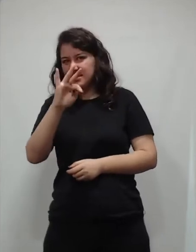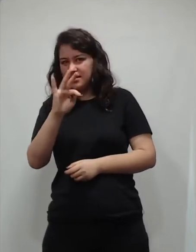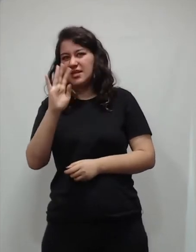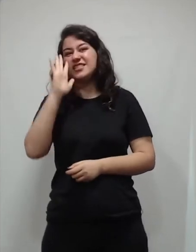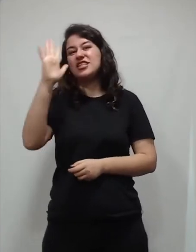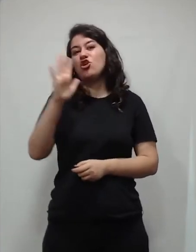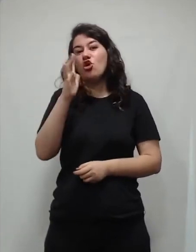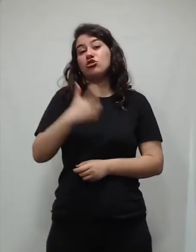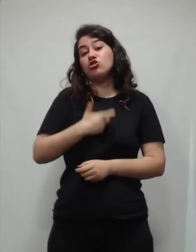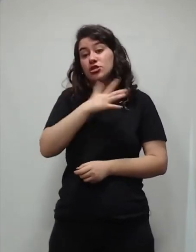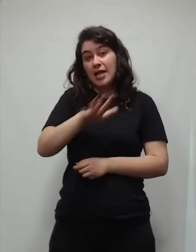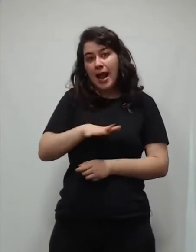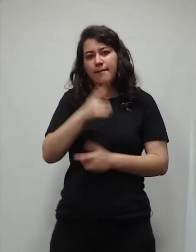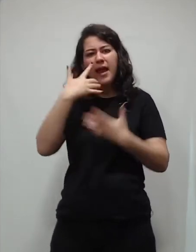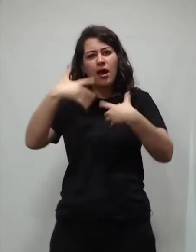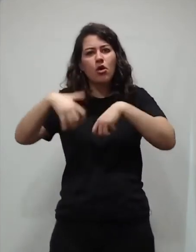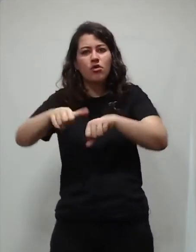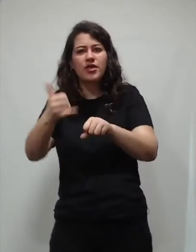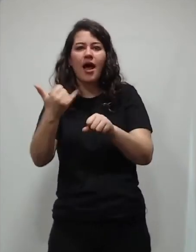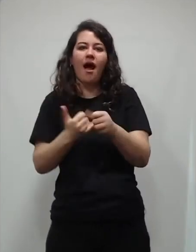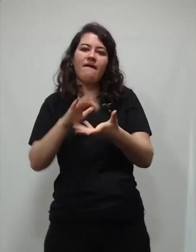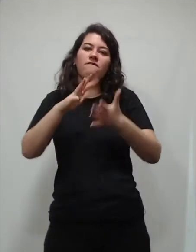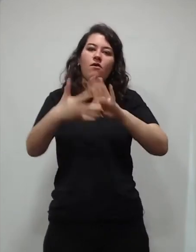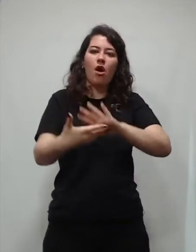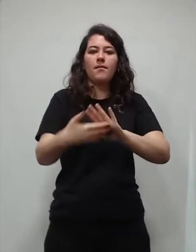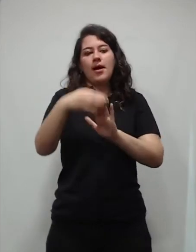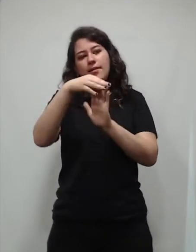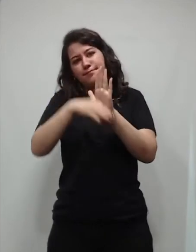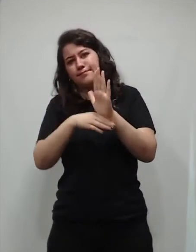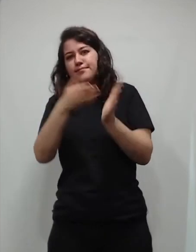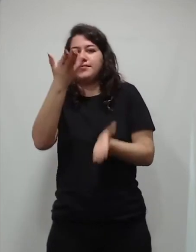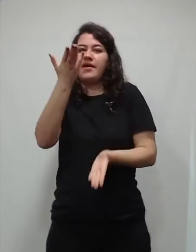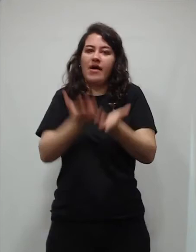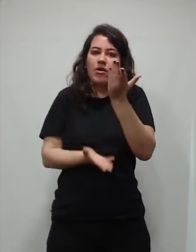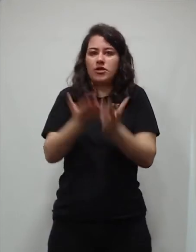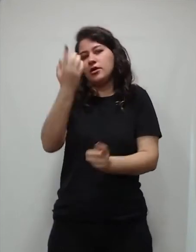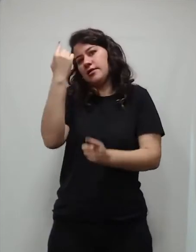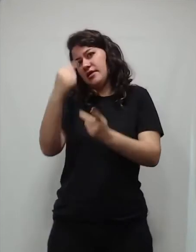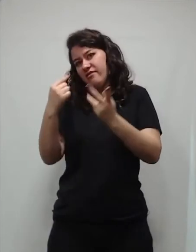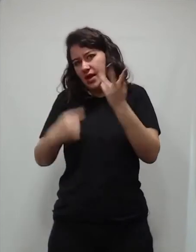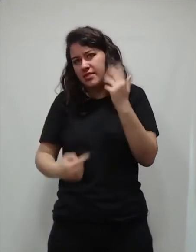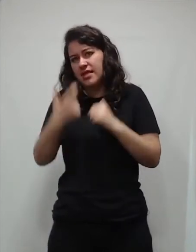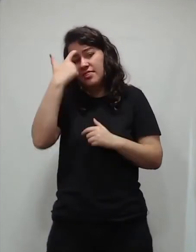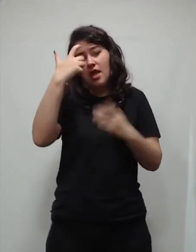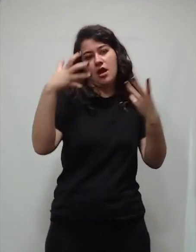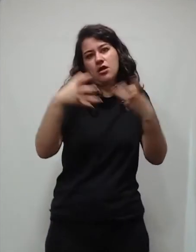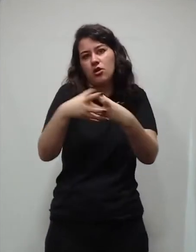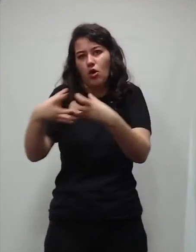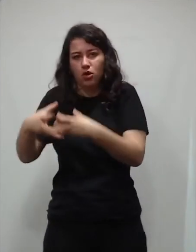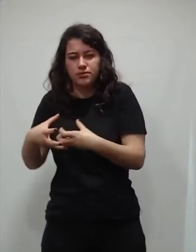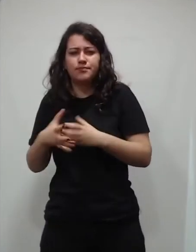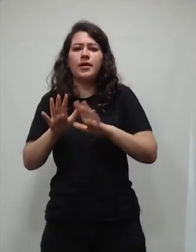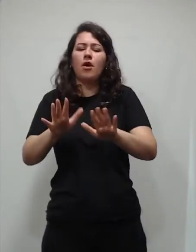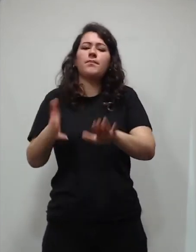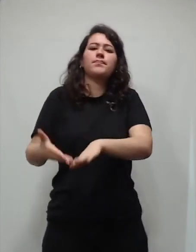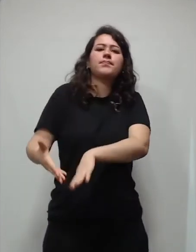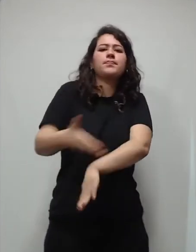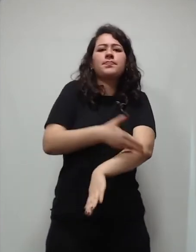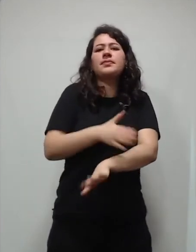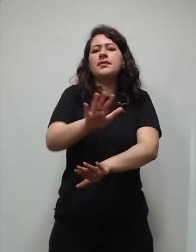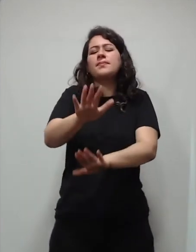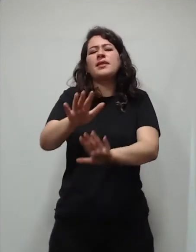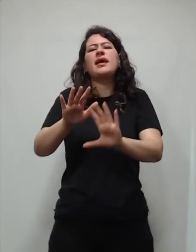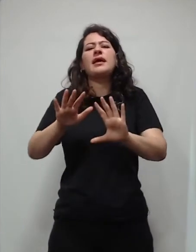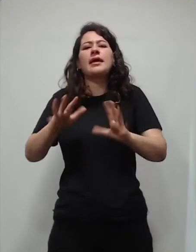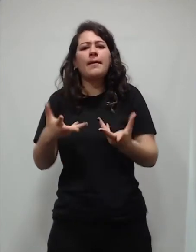Para constatar aquello hay una batería de intervención técnica, etc. Bien. ¿Qué pasa